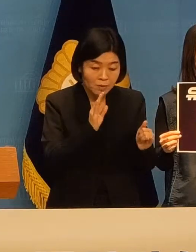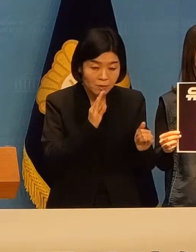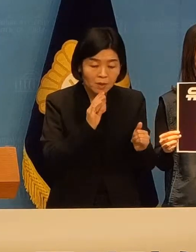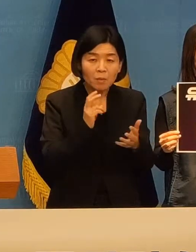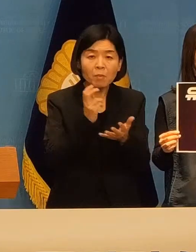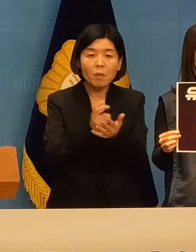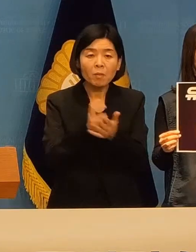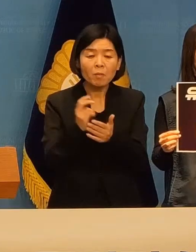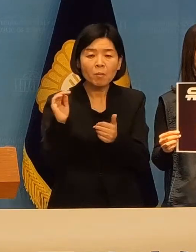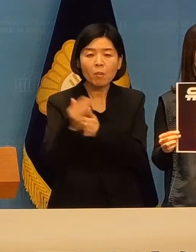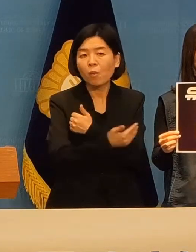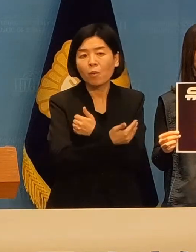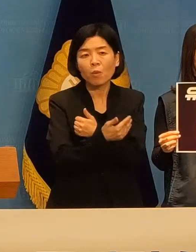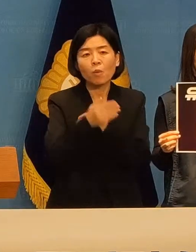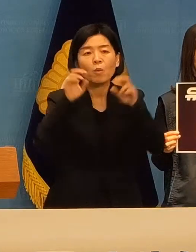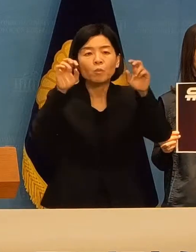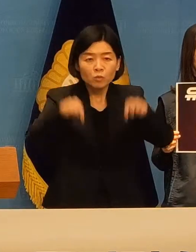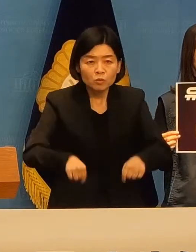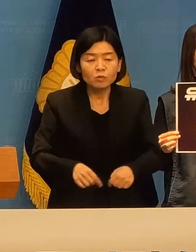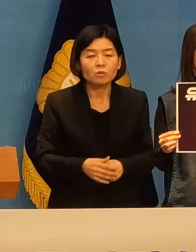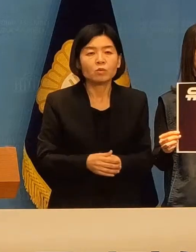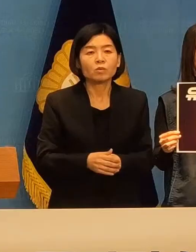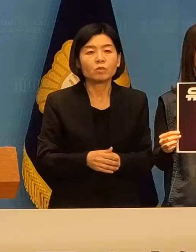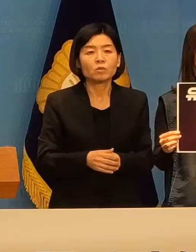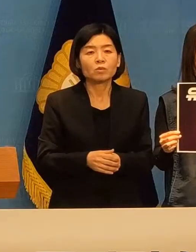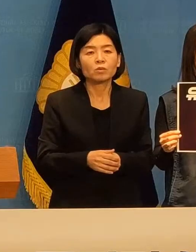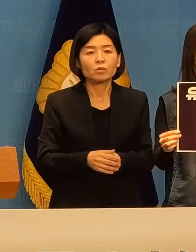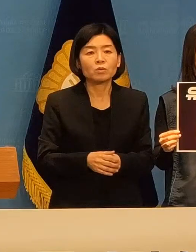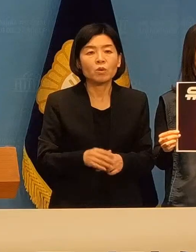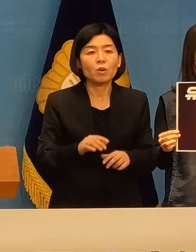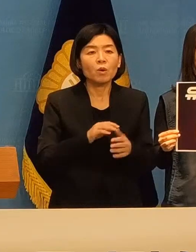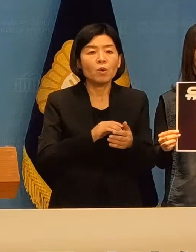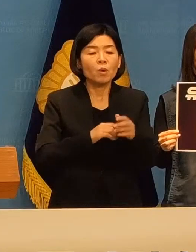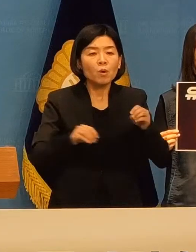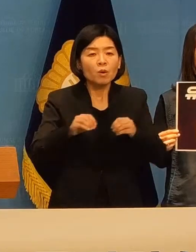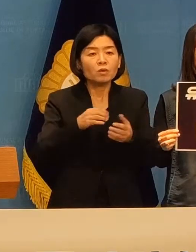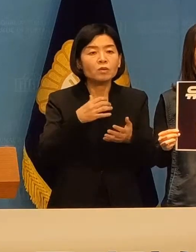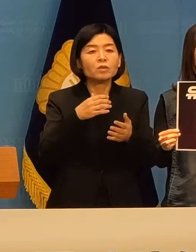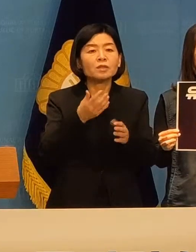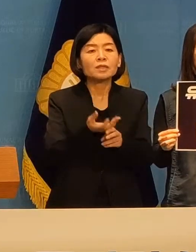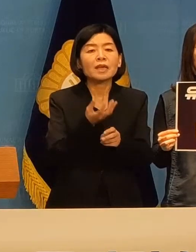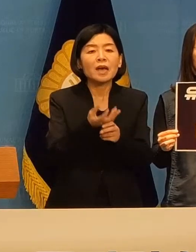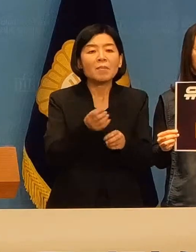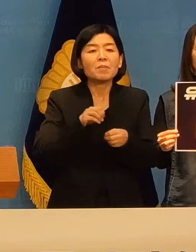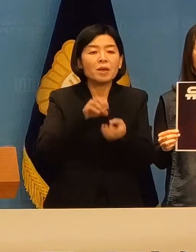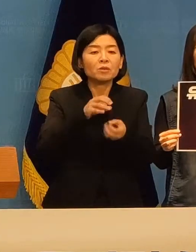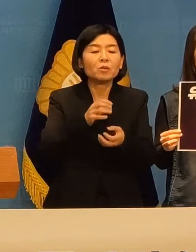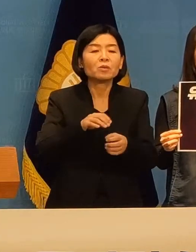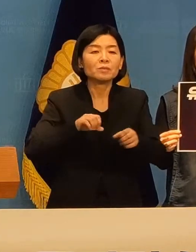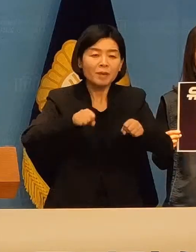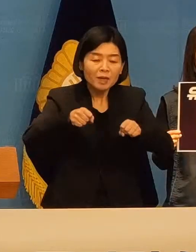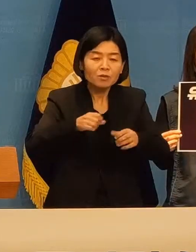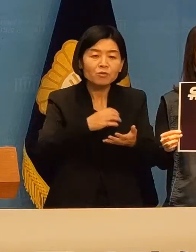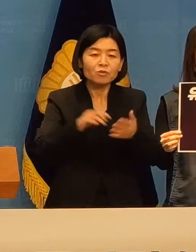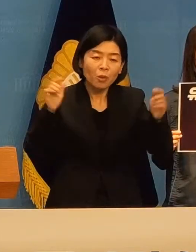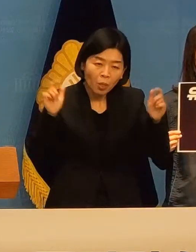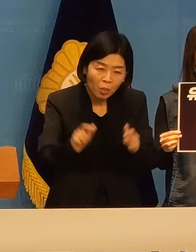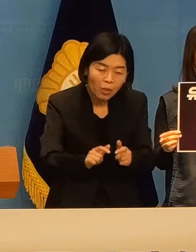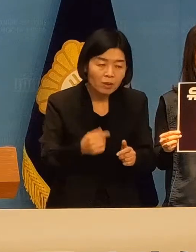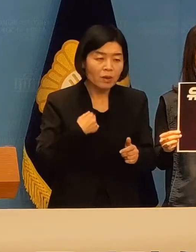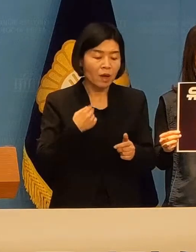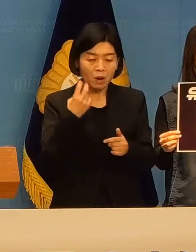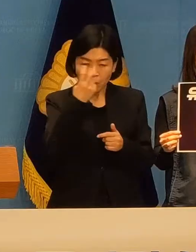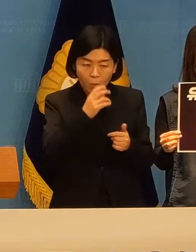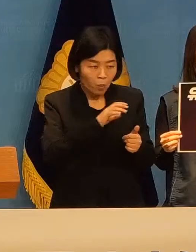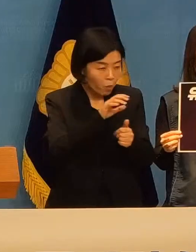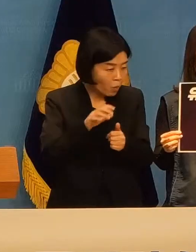말과 같습니다. 이와 같은 이유로 수백 대의 감차가 이루어지는 시기, 우리 배송 노동자들은 아무런 보호도 어떠한 보상도 받지 못한